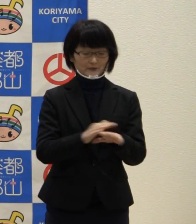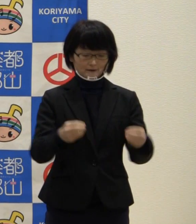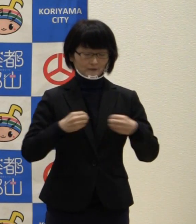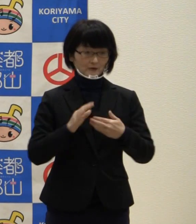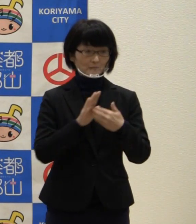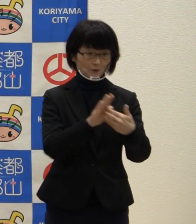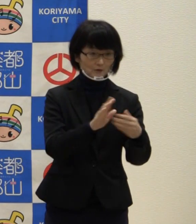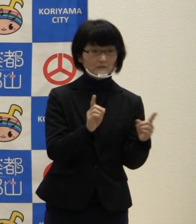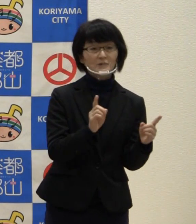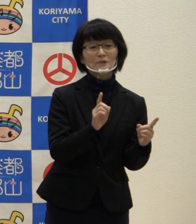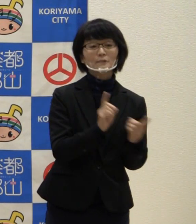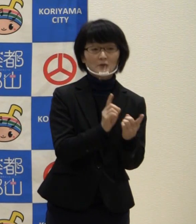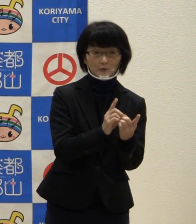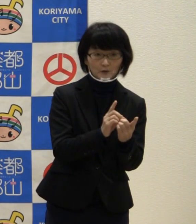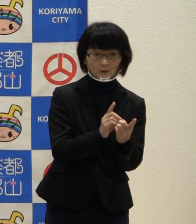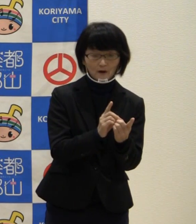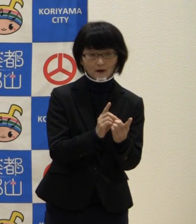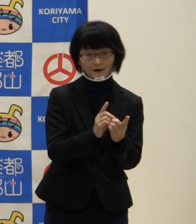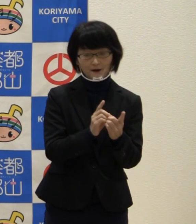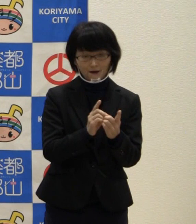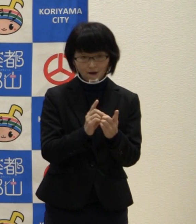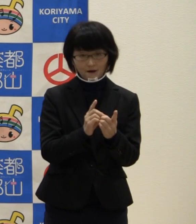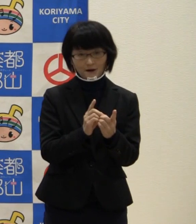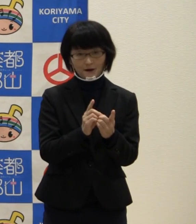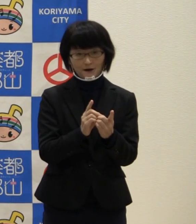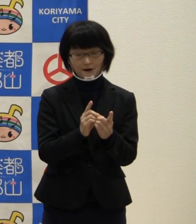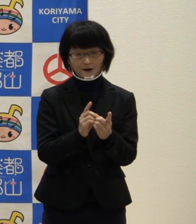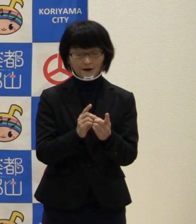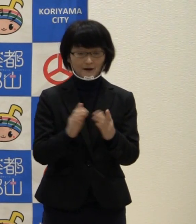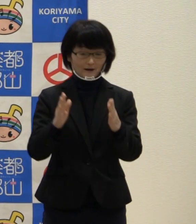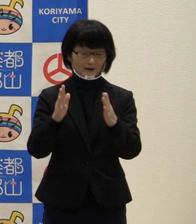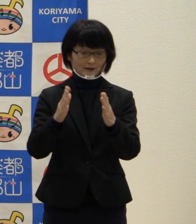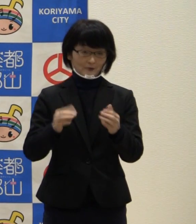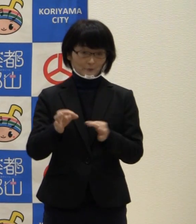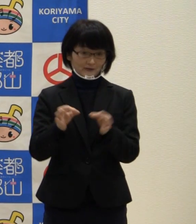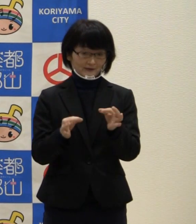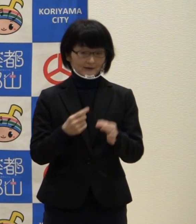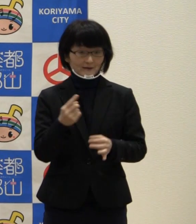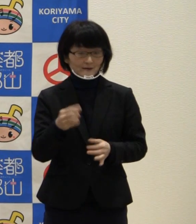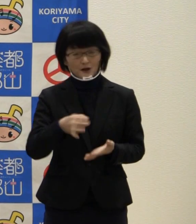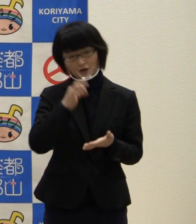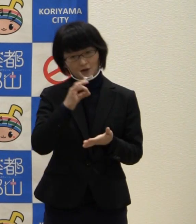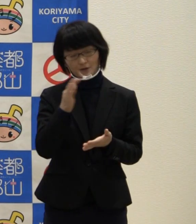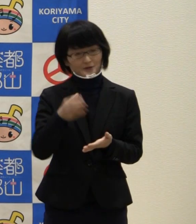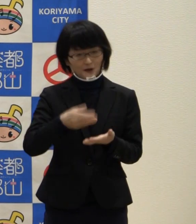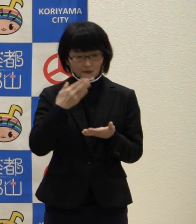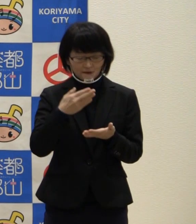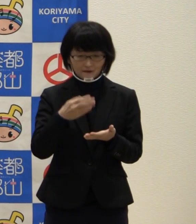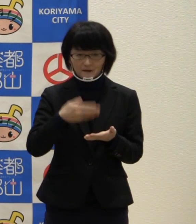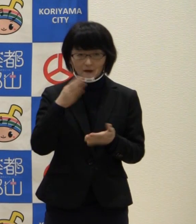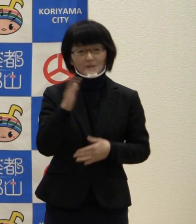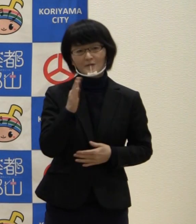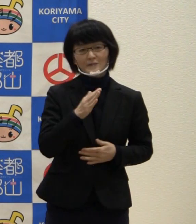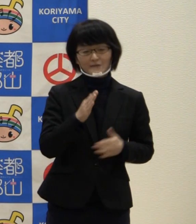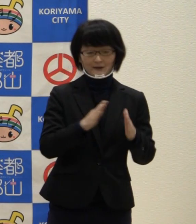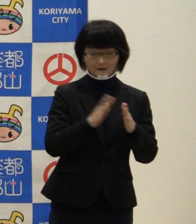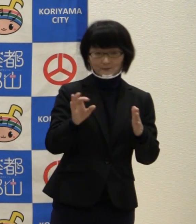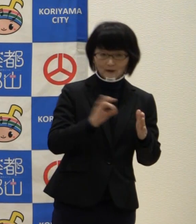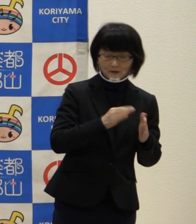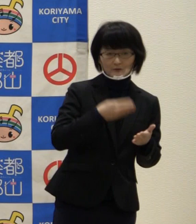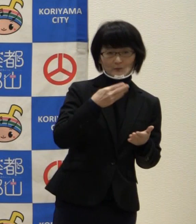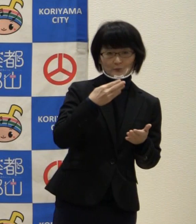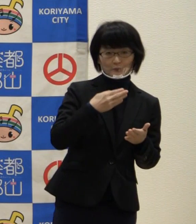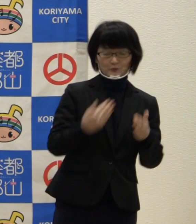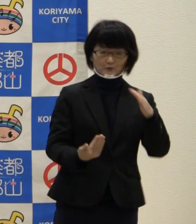やテイクアウト等の事業の、チェンジへの費用に対しまして最大70万